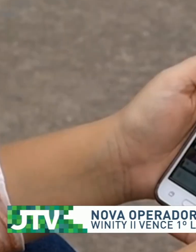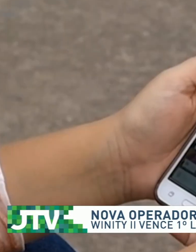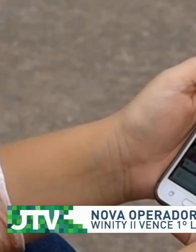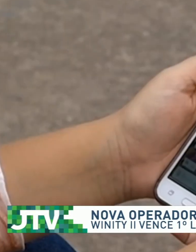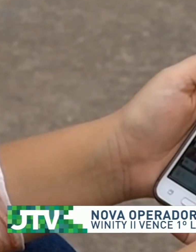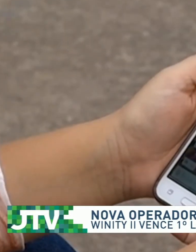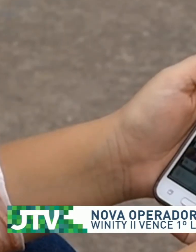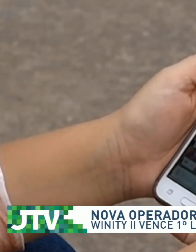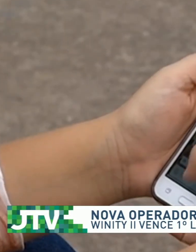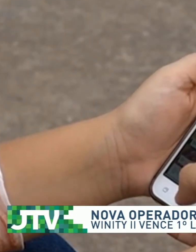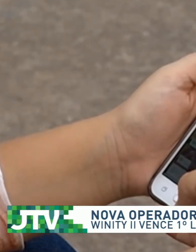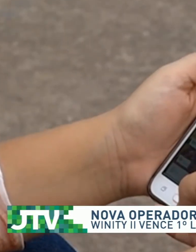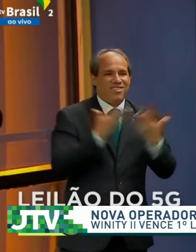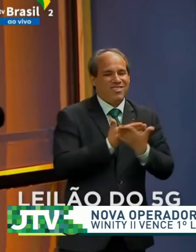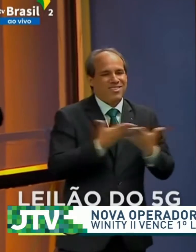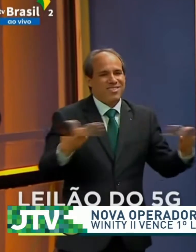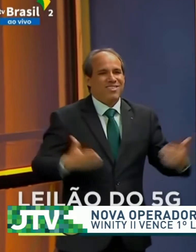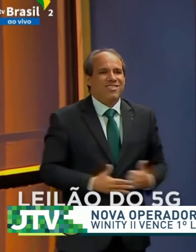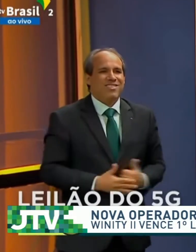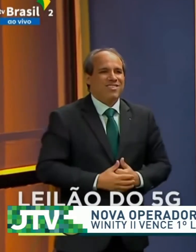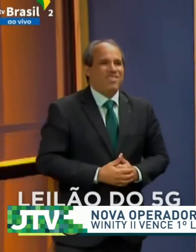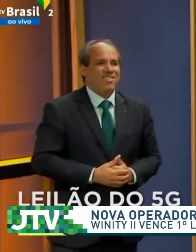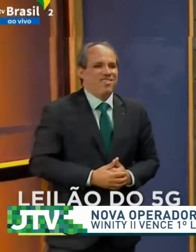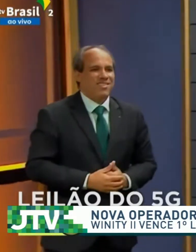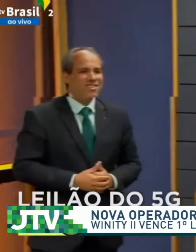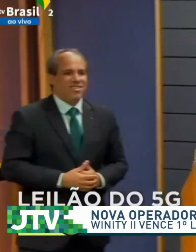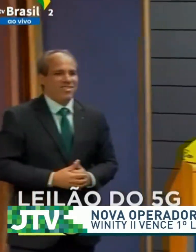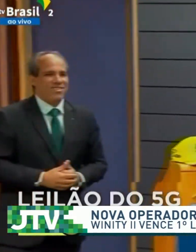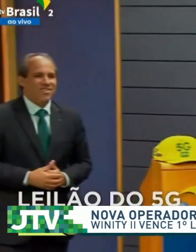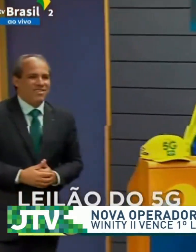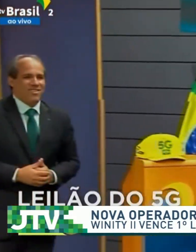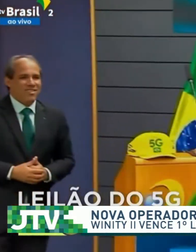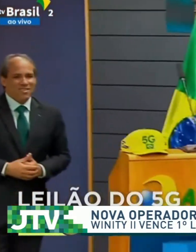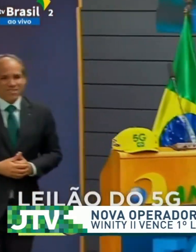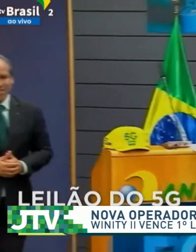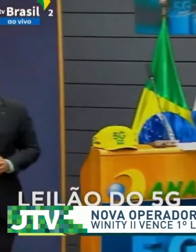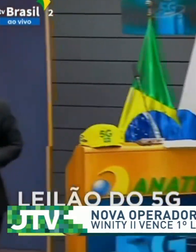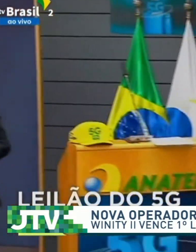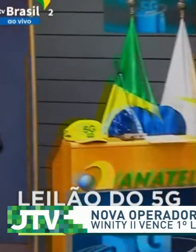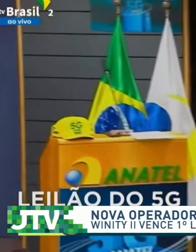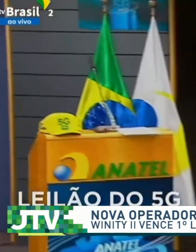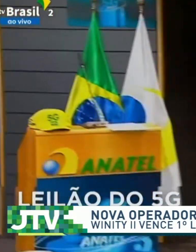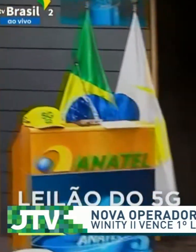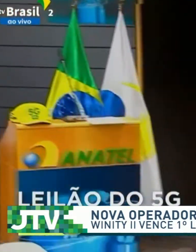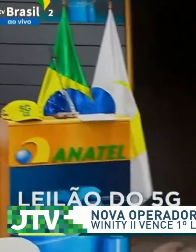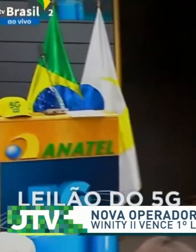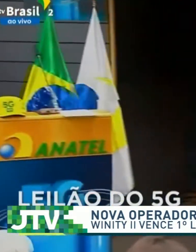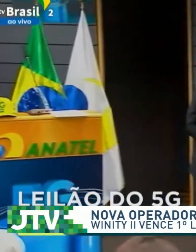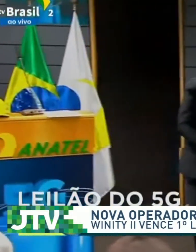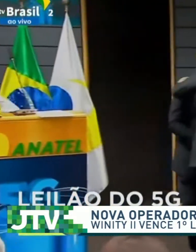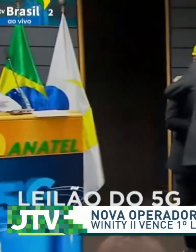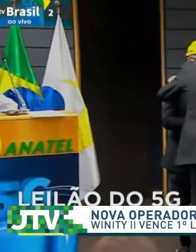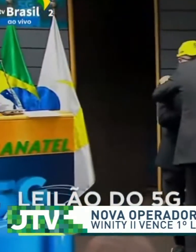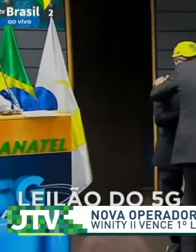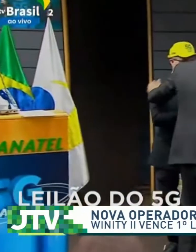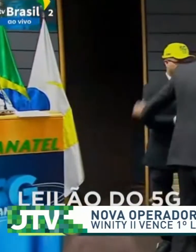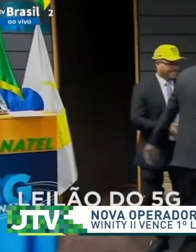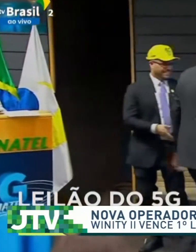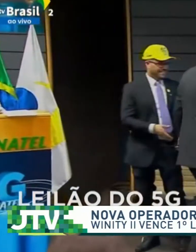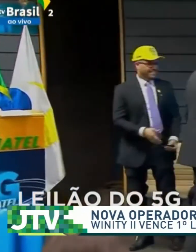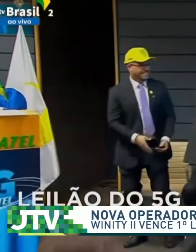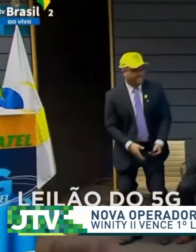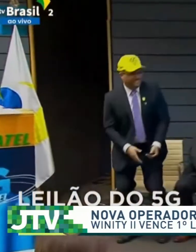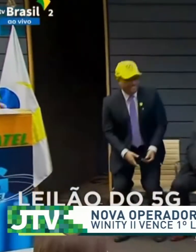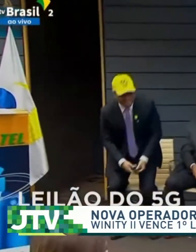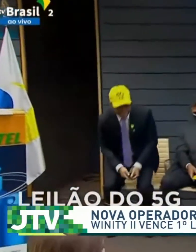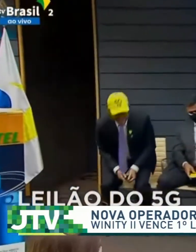foco no varejo e na indústria durante a abertura do leilão o presidente Jair bolsonaro afirmou que cerca de